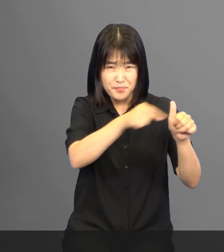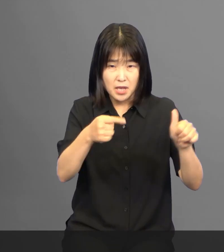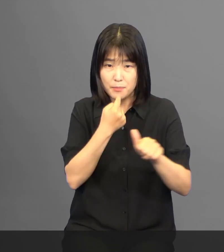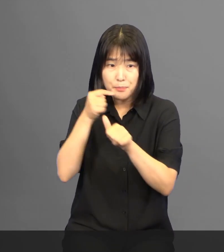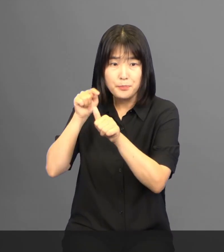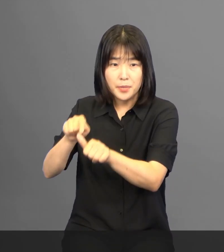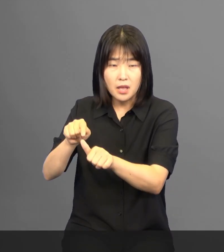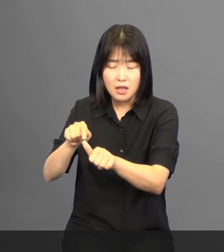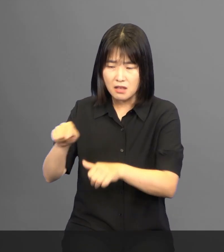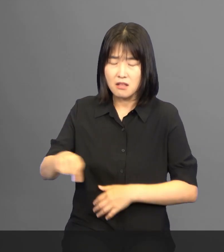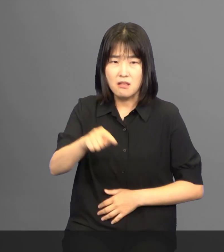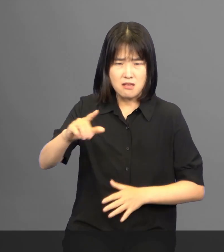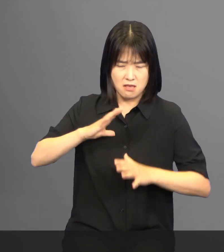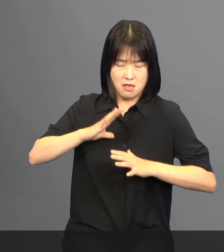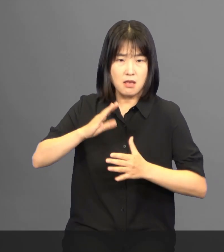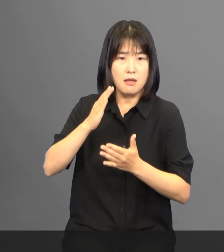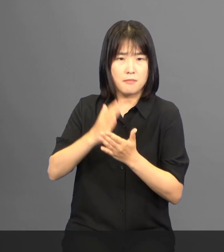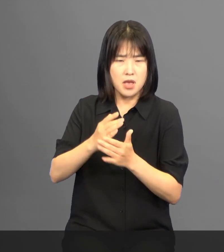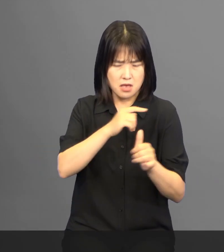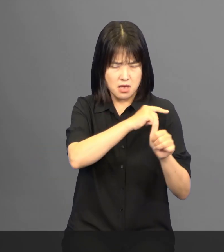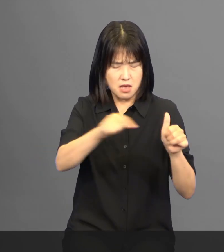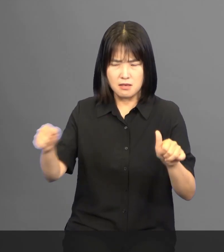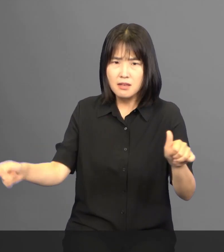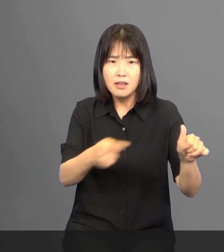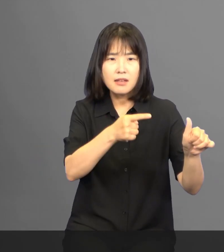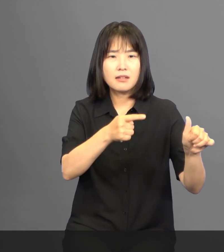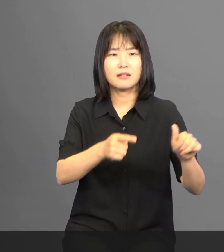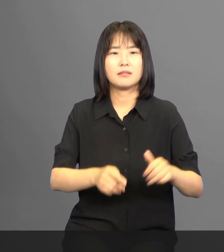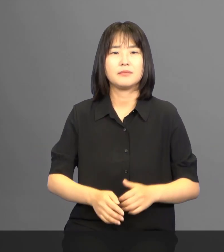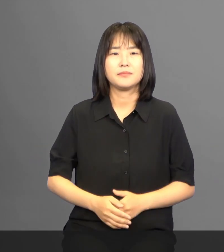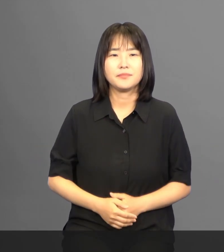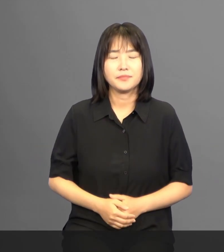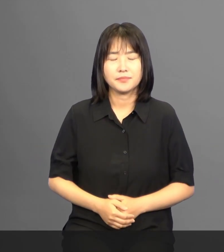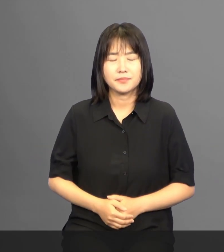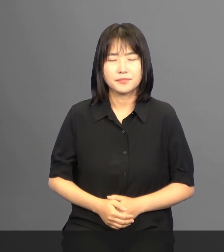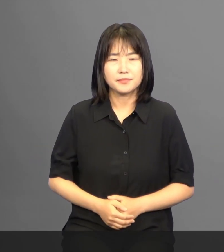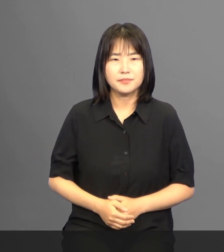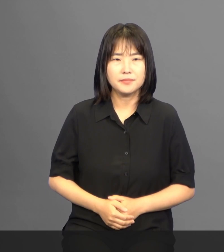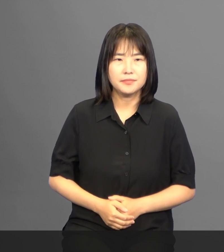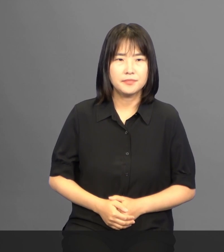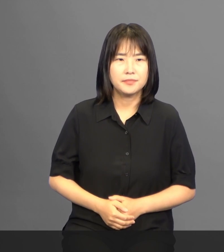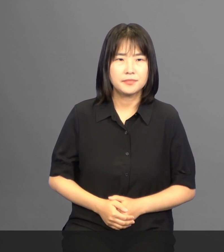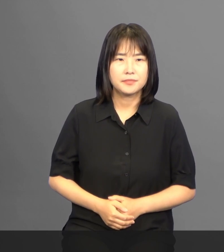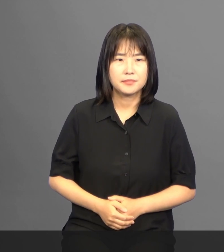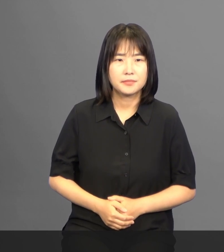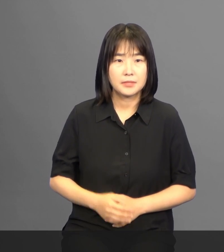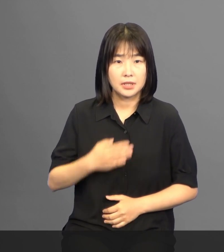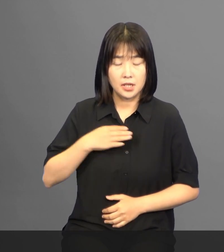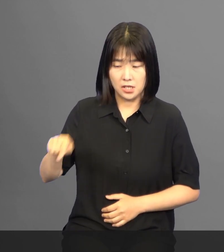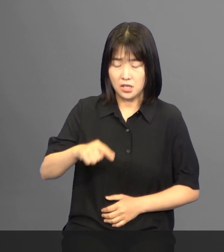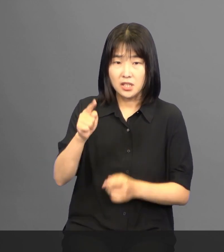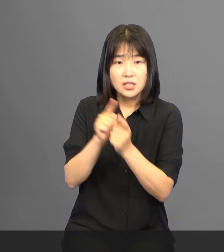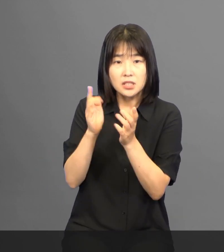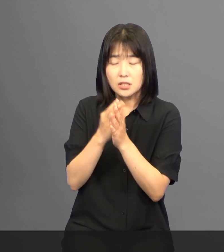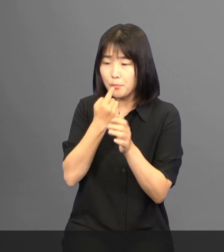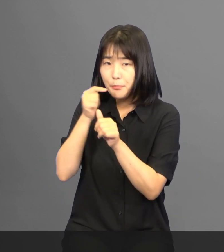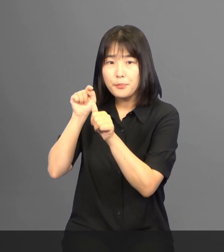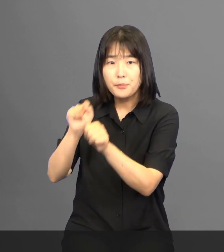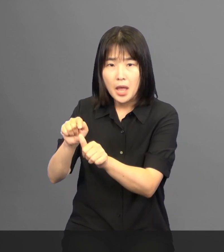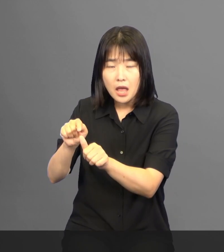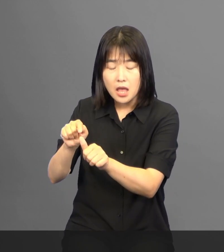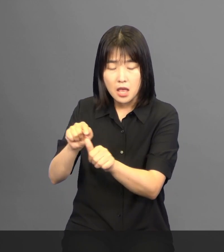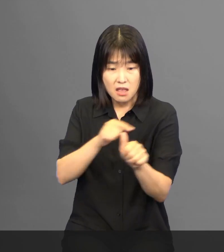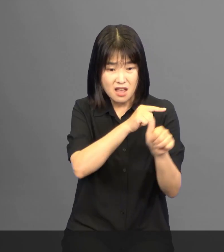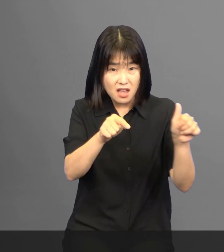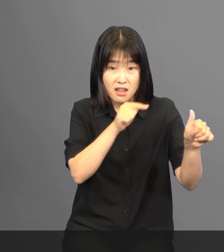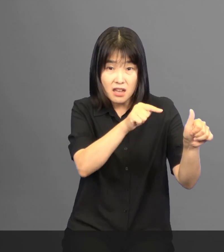내가 너희에게 암논을 쳐 죽이라고 하면 너희는 겁내지 말고 그를 죽여라. 내가 너희에게 직접 명령하는